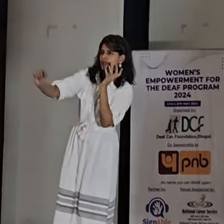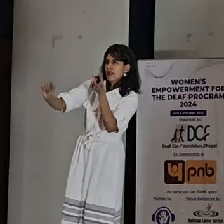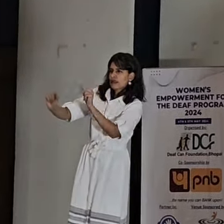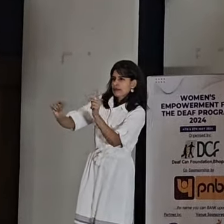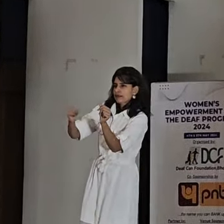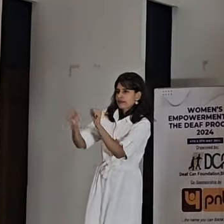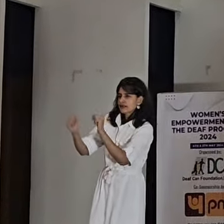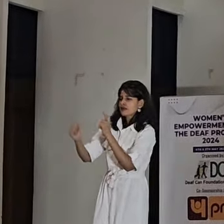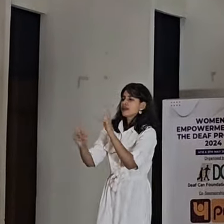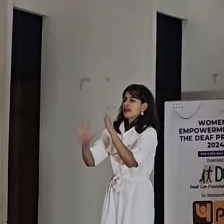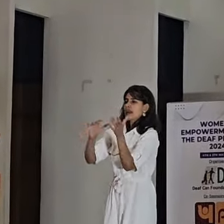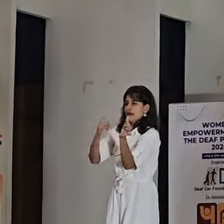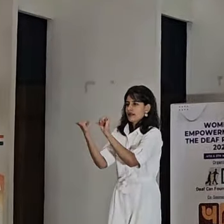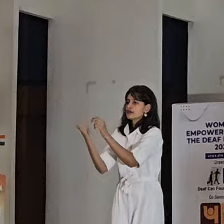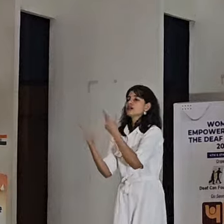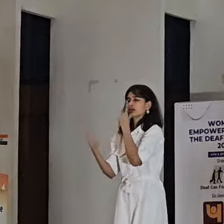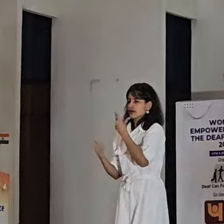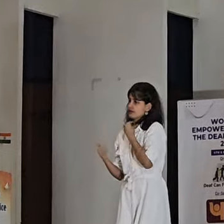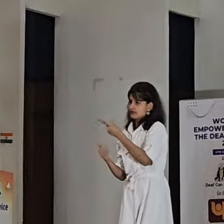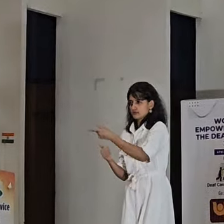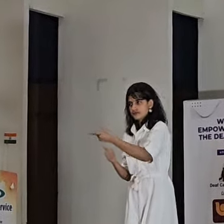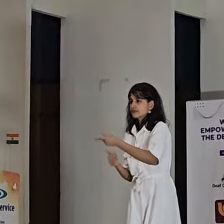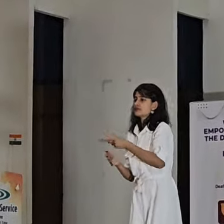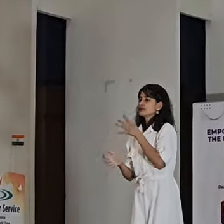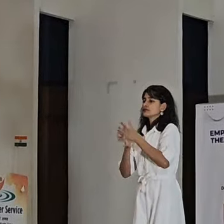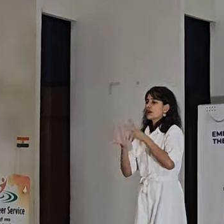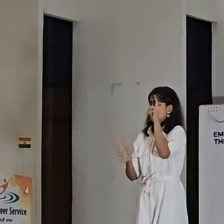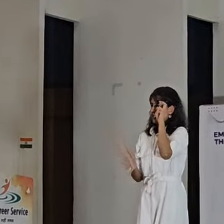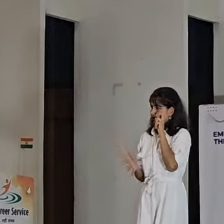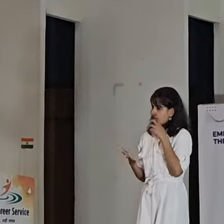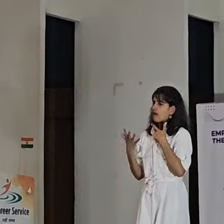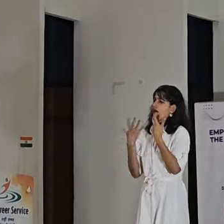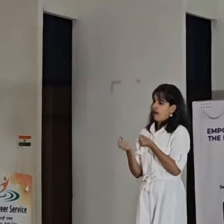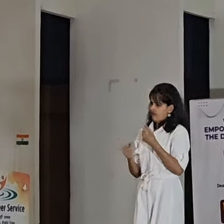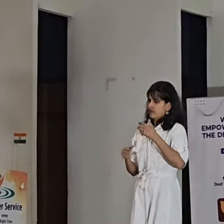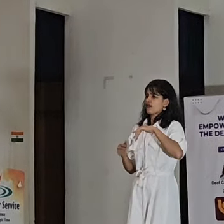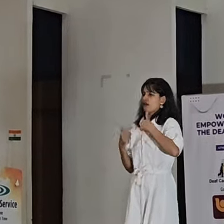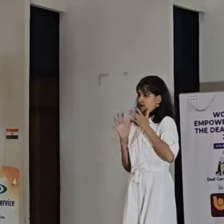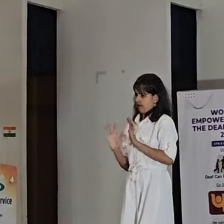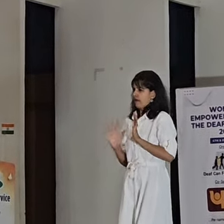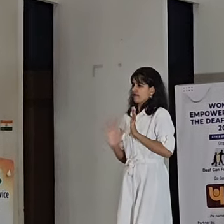आप मुझे पहले बता सकते जैसे कि आपका